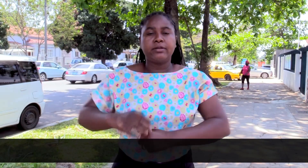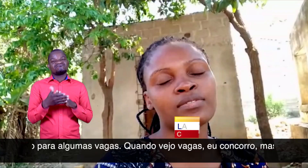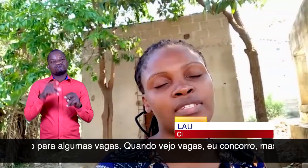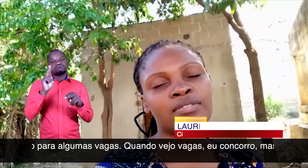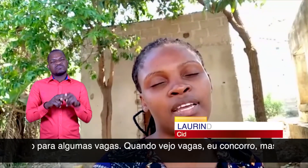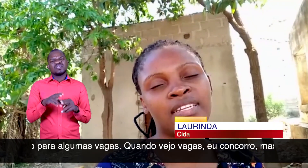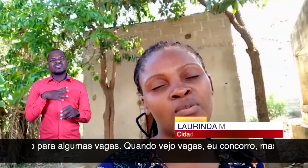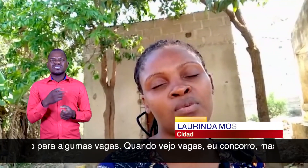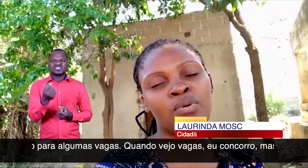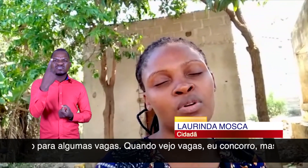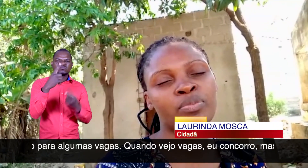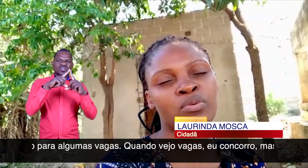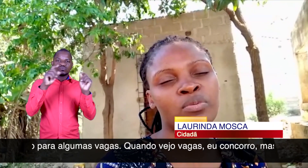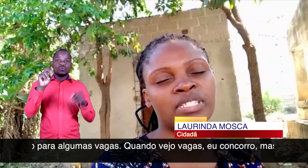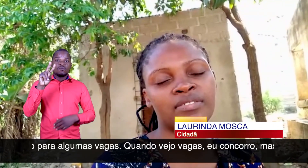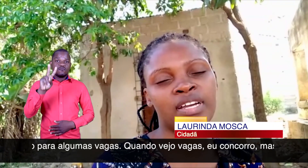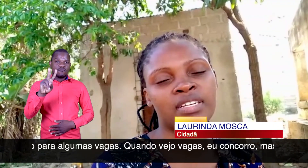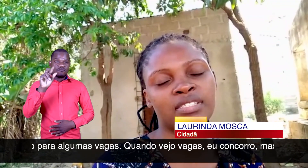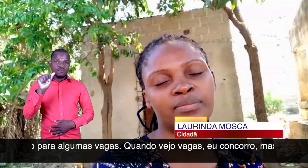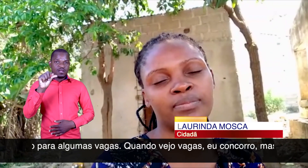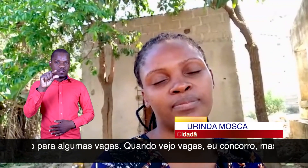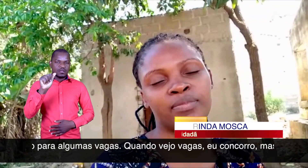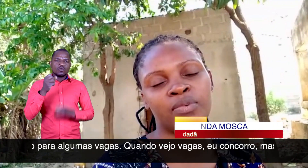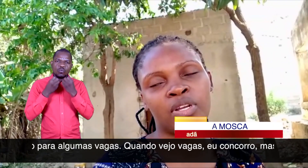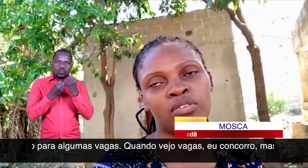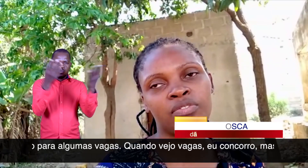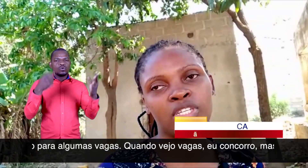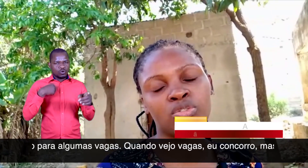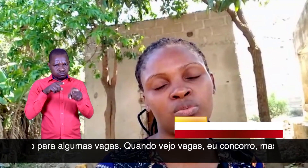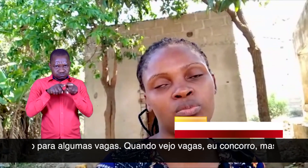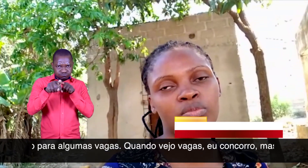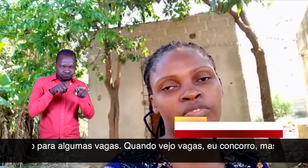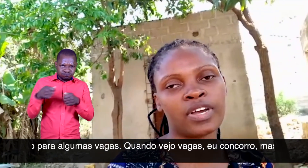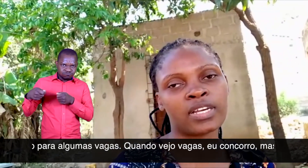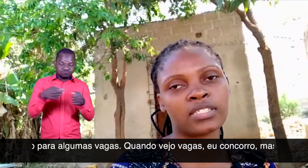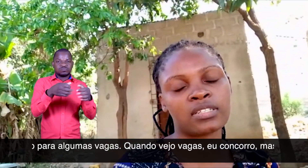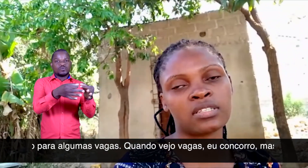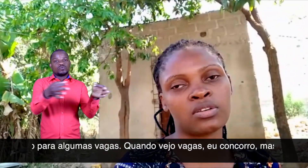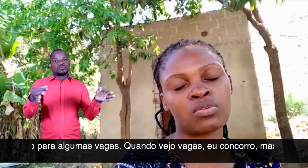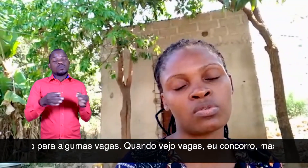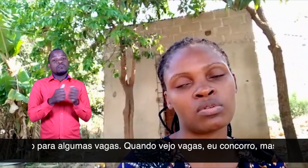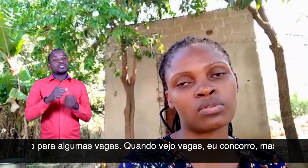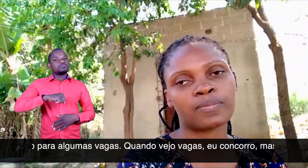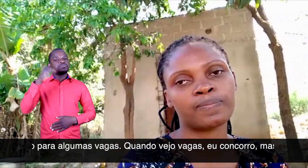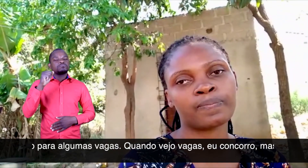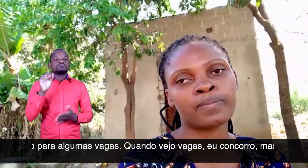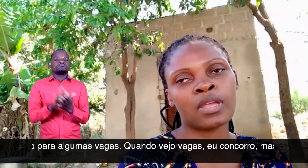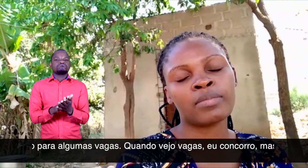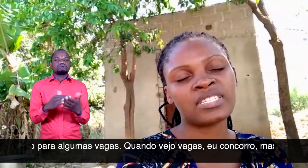Não faço nada, concorro para algumas vagas. Quando eu vejo vagas assim, eu concorro, mas sem